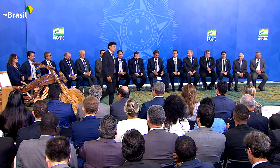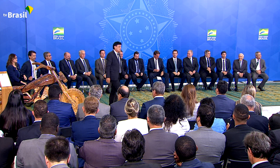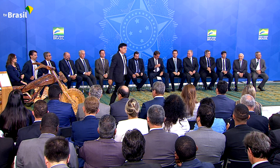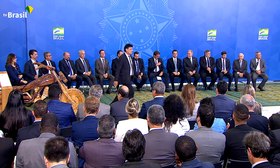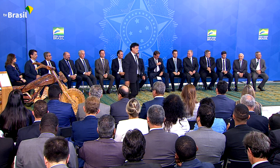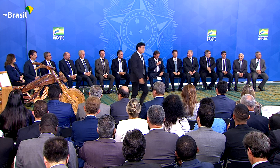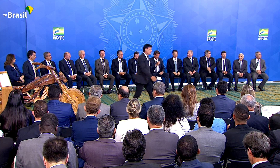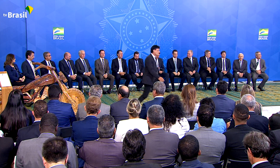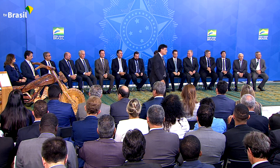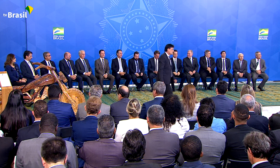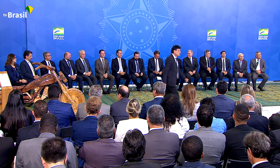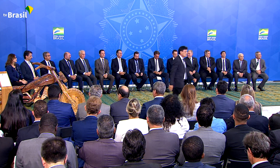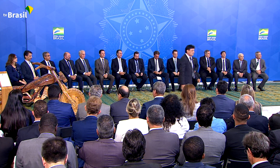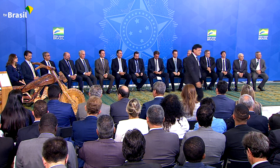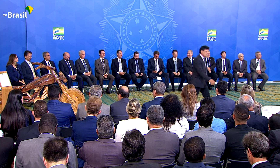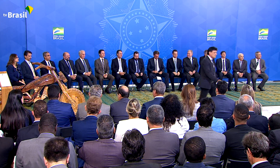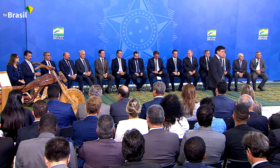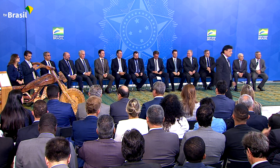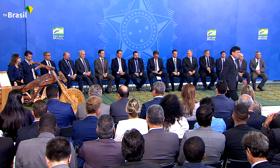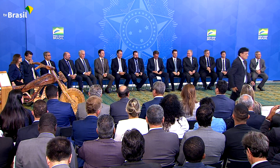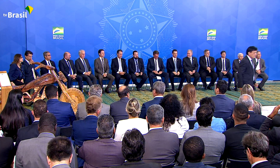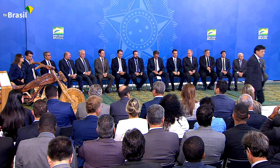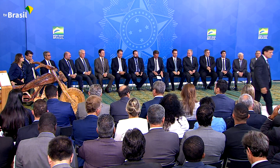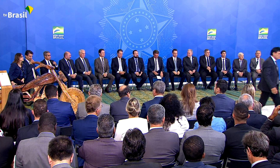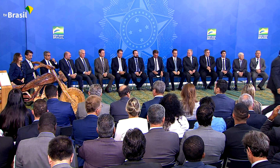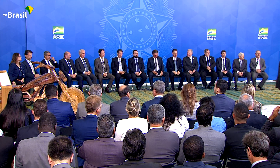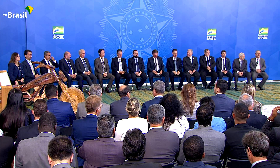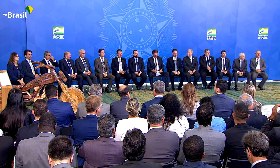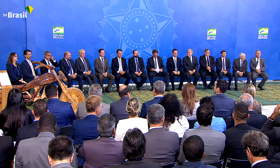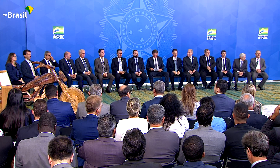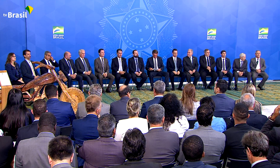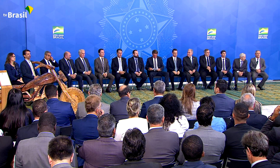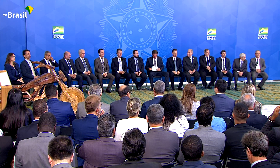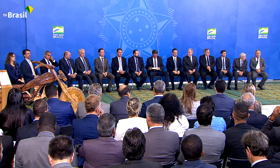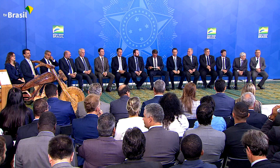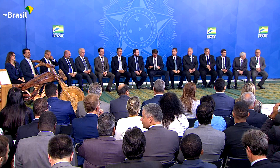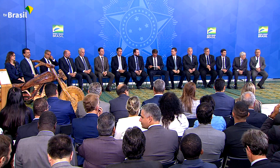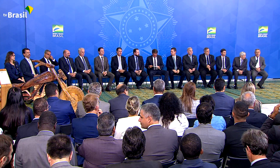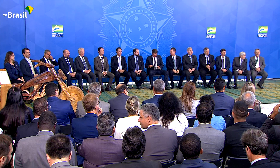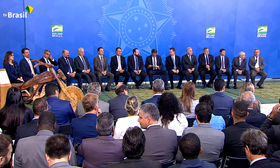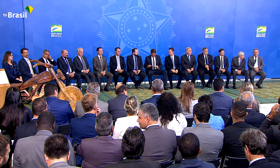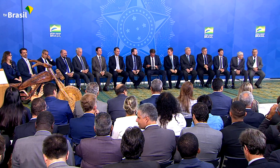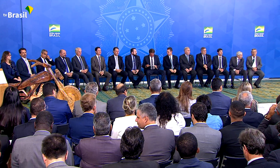o deputado Coronel cruzar sobre o fará uso da palavra